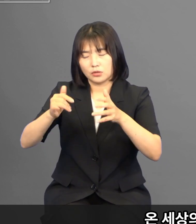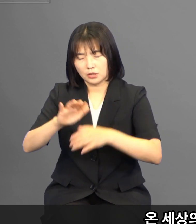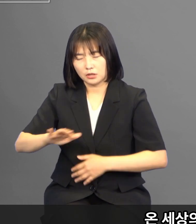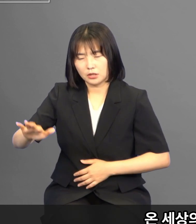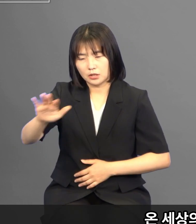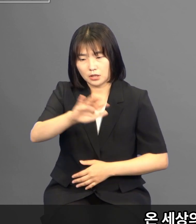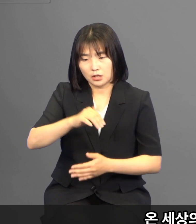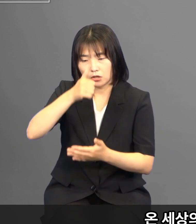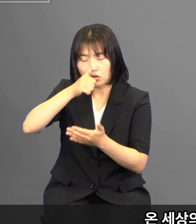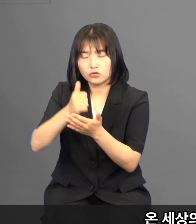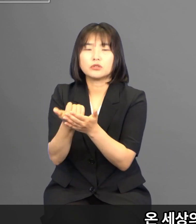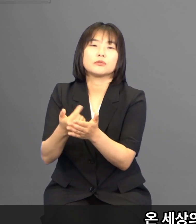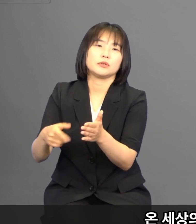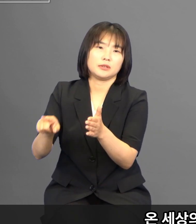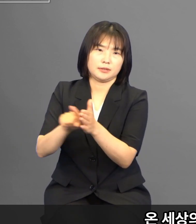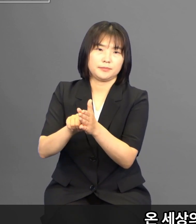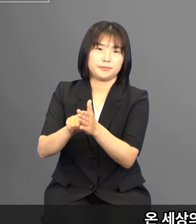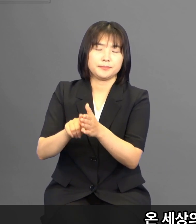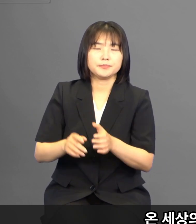죄를 위하심이라.